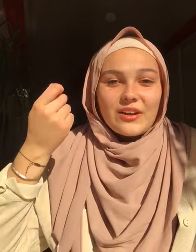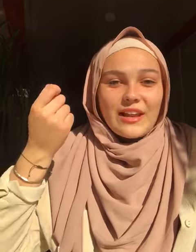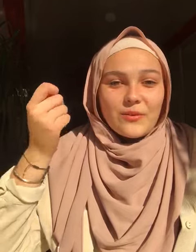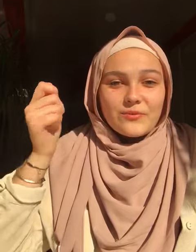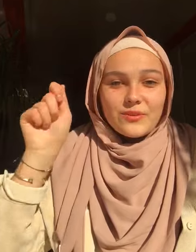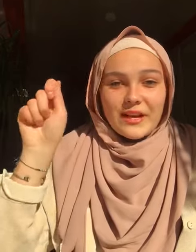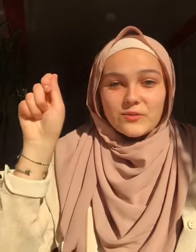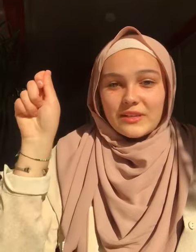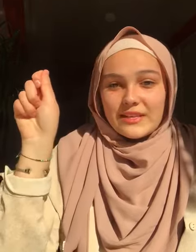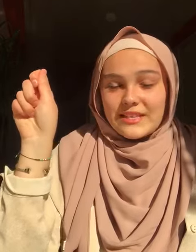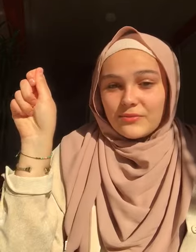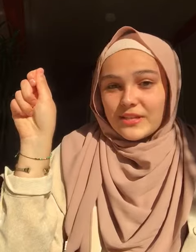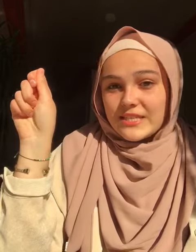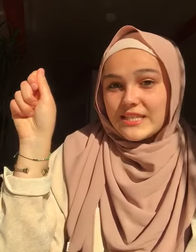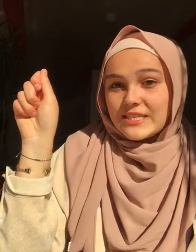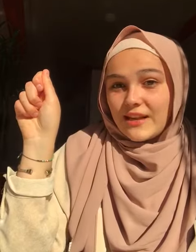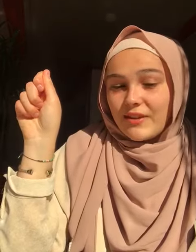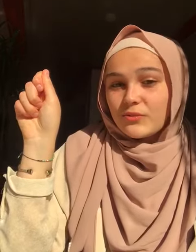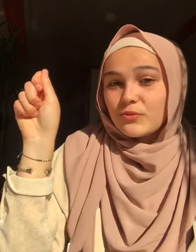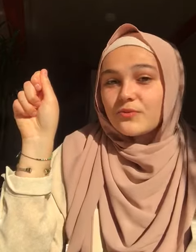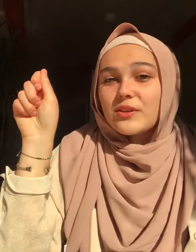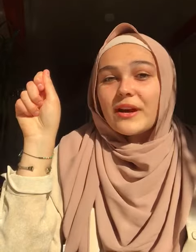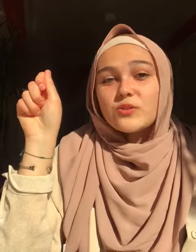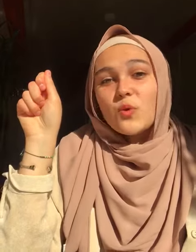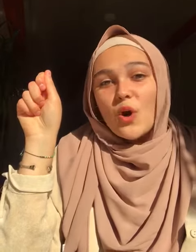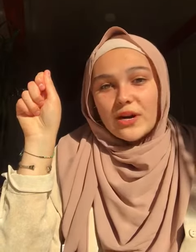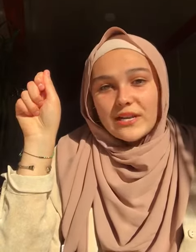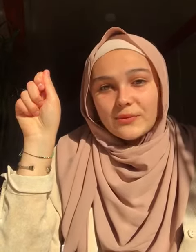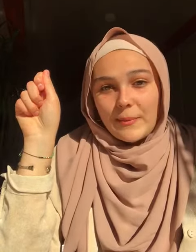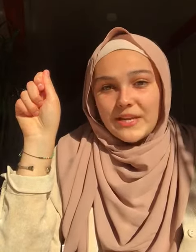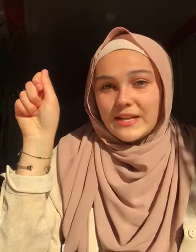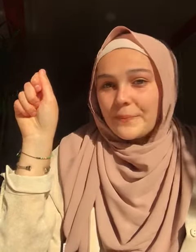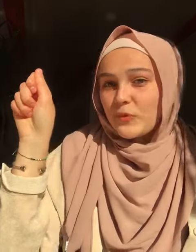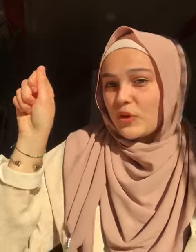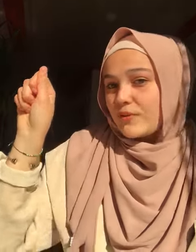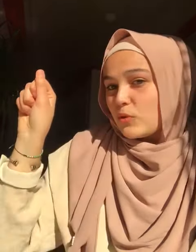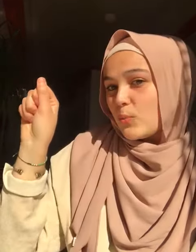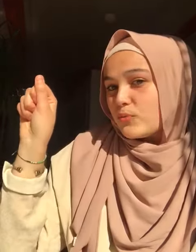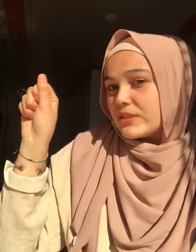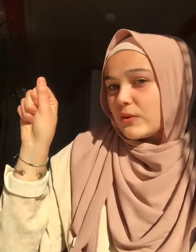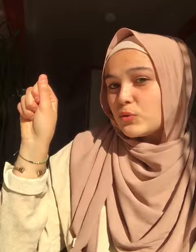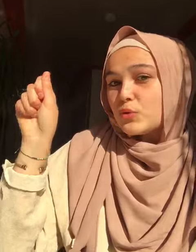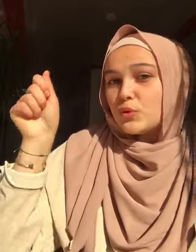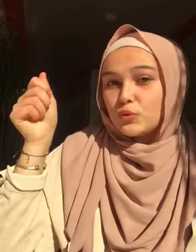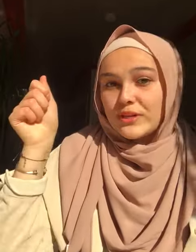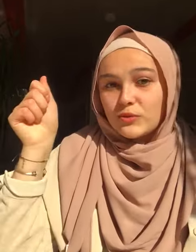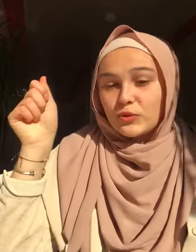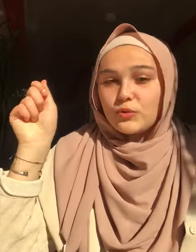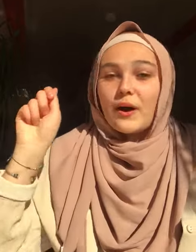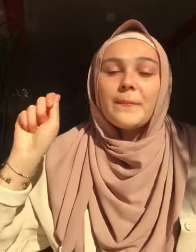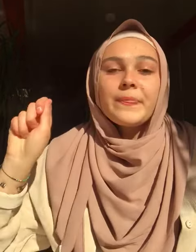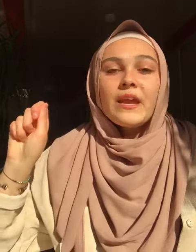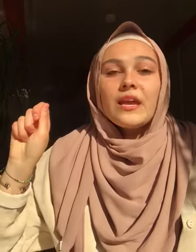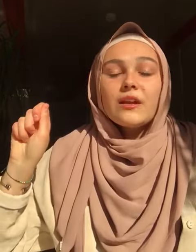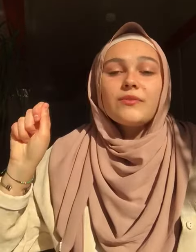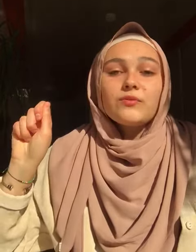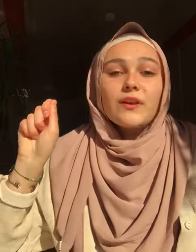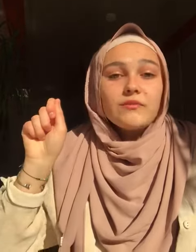la configuration de cette fois-ci, ça va être une configuration en clé, on appelle ça. Donc, en fait, le pouce est au-dessus de tous les autres doigts. Et en fait, on va